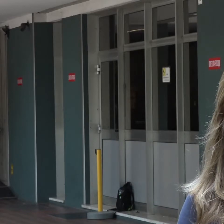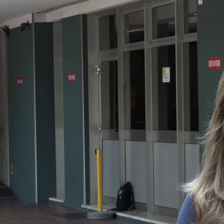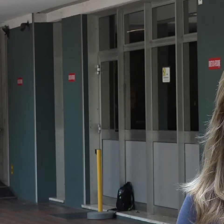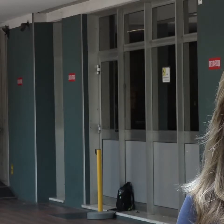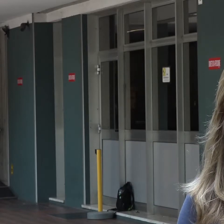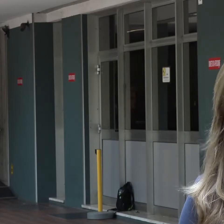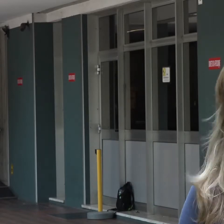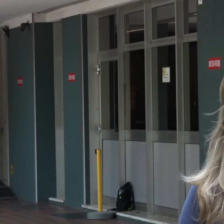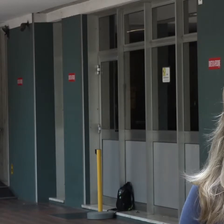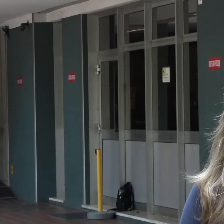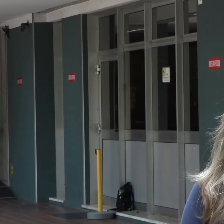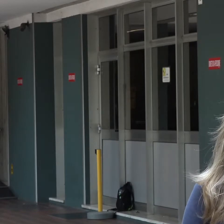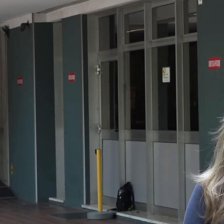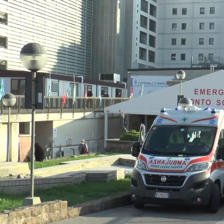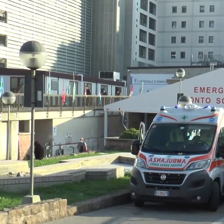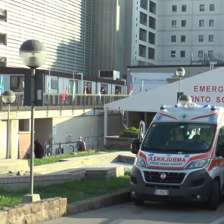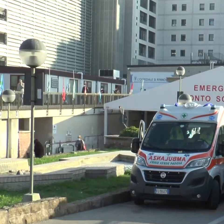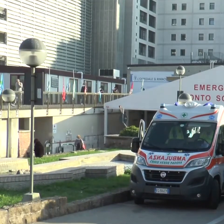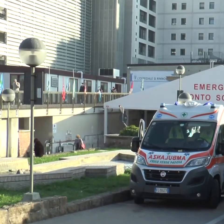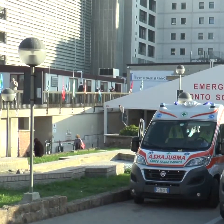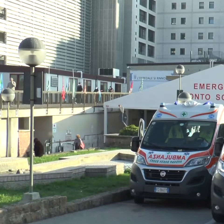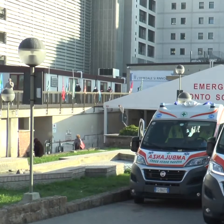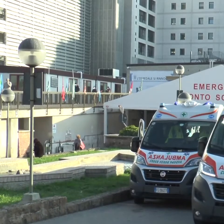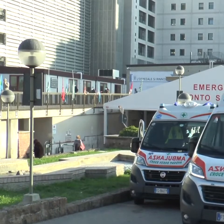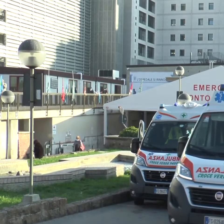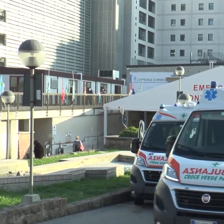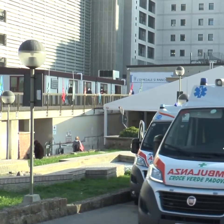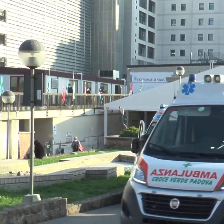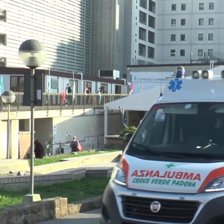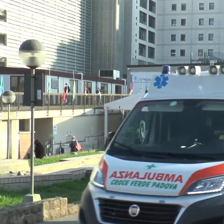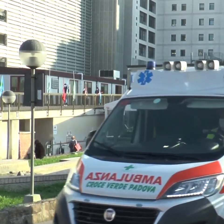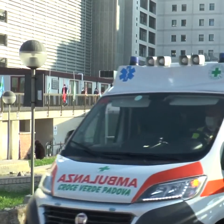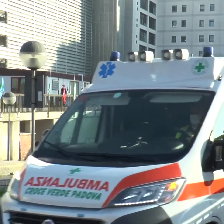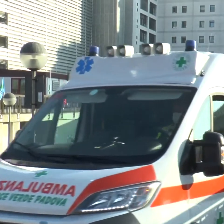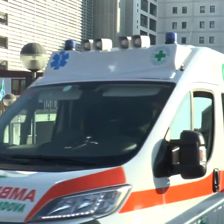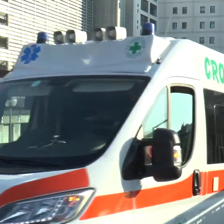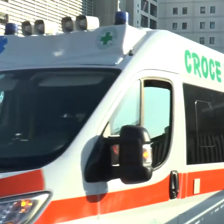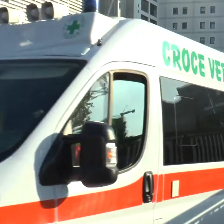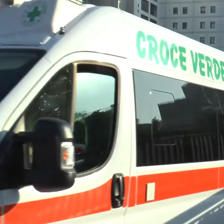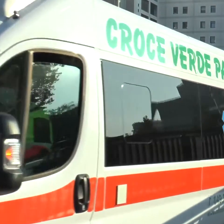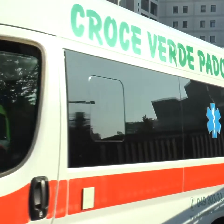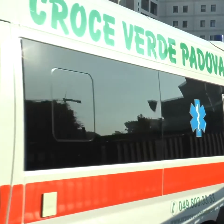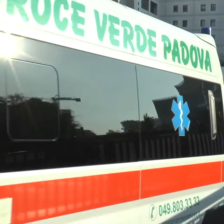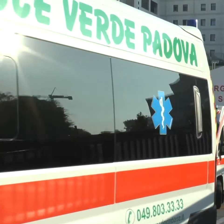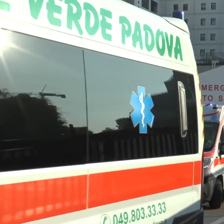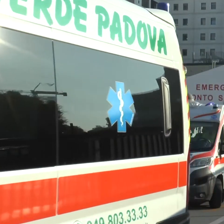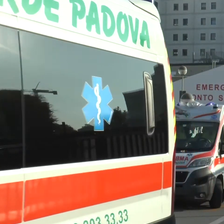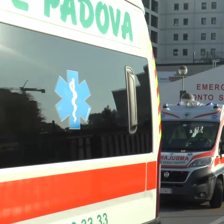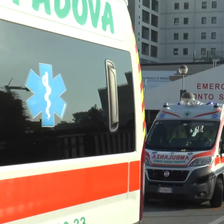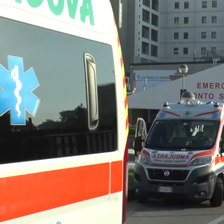ospedali resta contenuto. Di 160 pazienti che sono stati presi in carico negli ultimi giorni, tutti